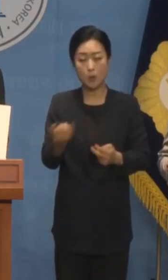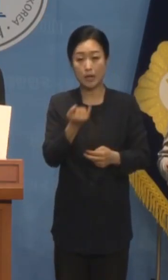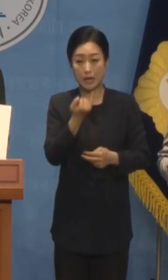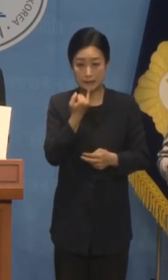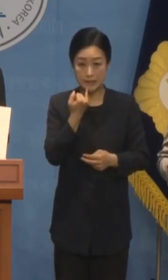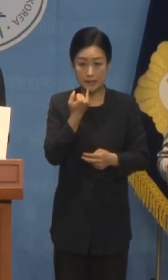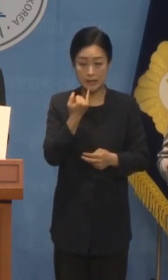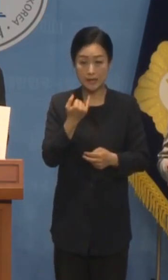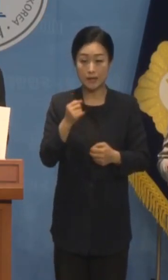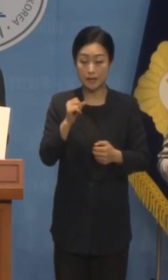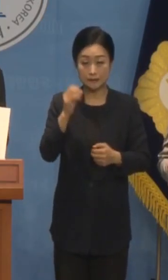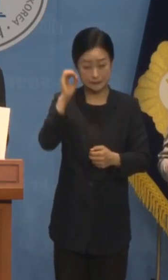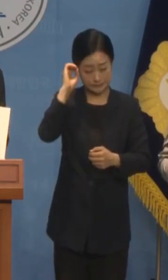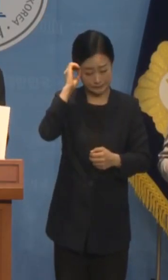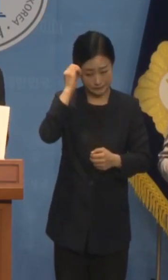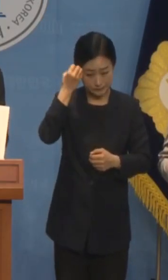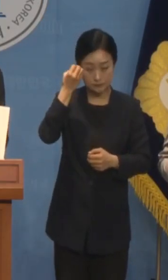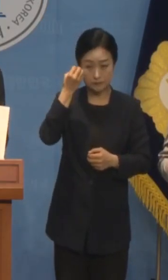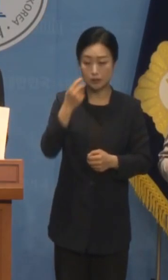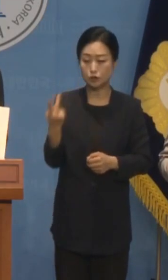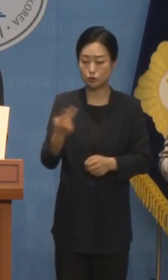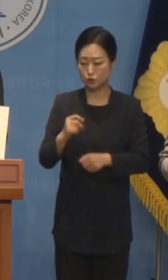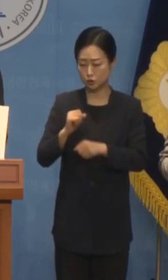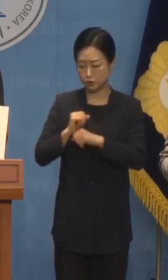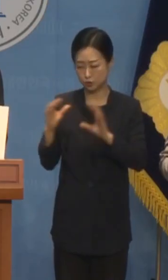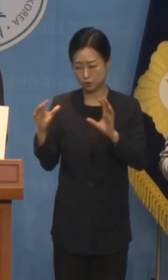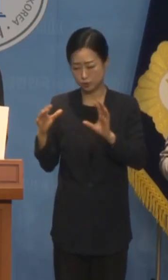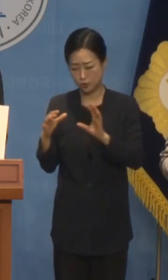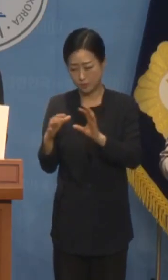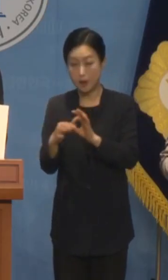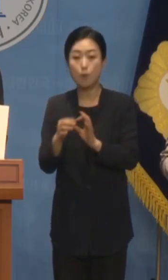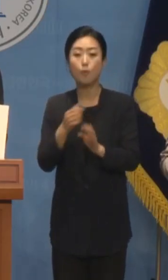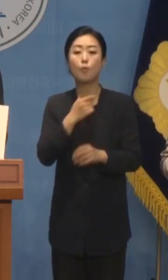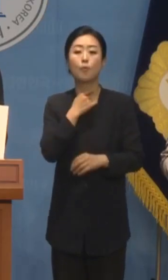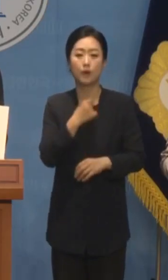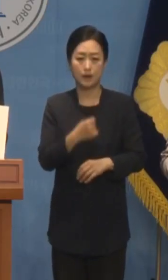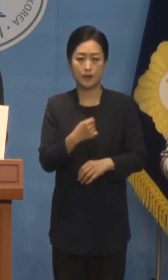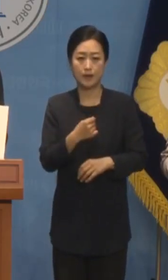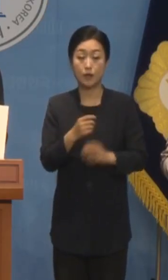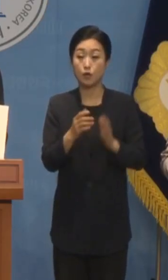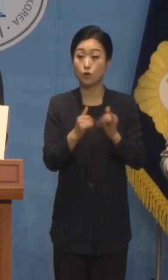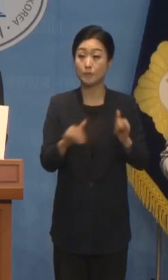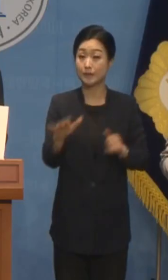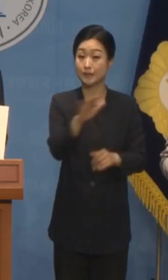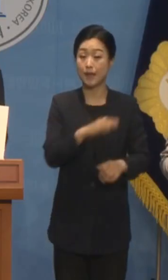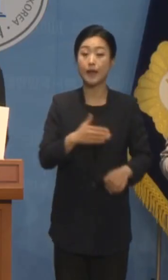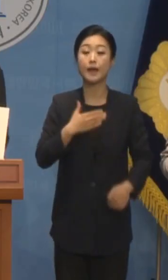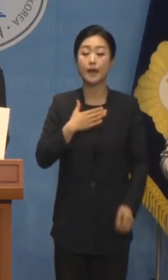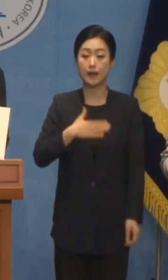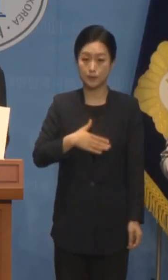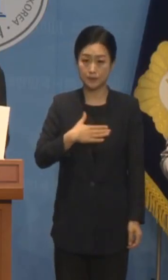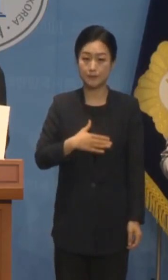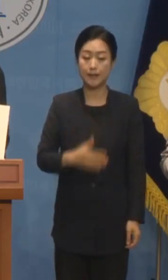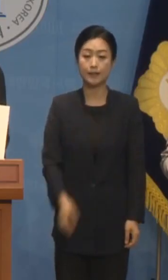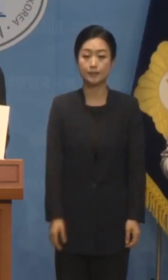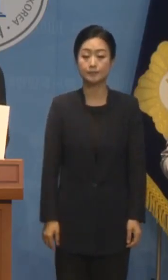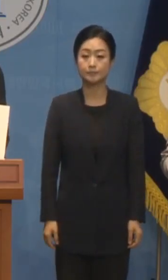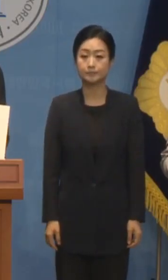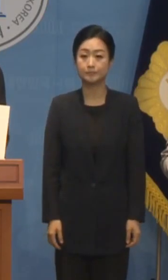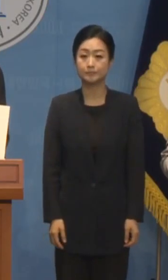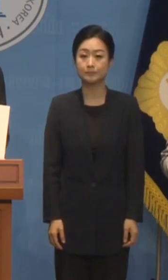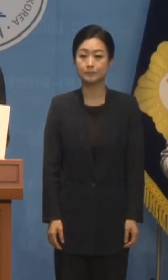자해적인 조치까지 감수하면서 진행되고 있다고 하는 사실을 국민들 모두가 잘 알고